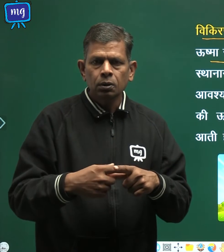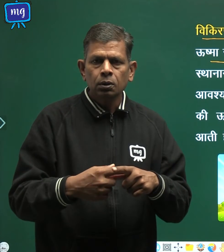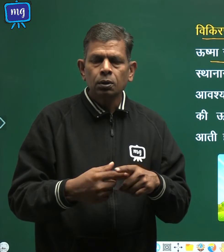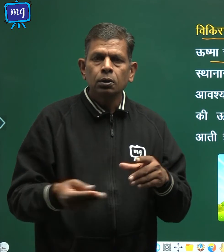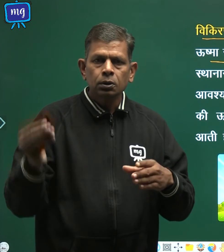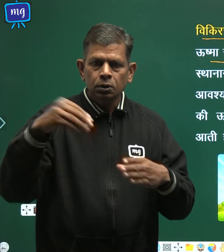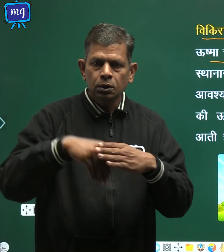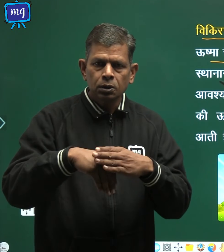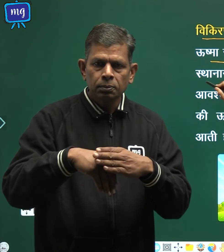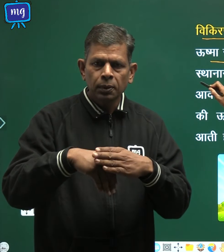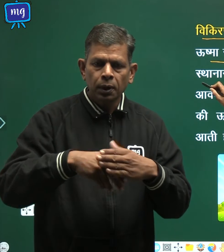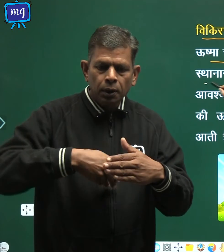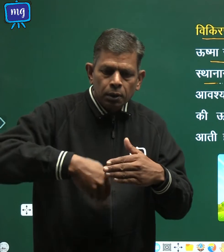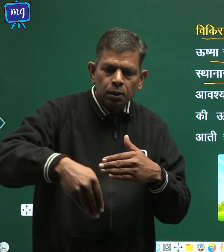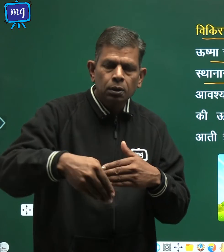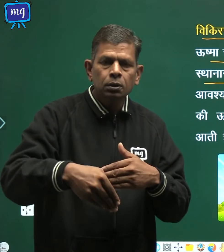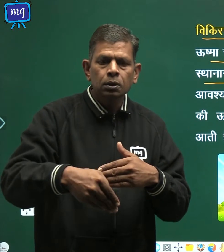जिसमें स्थानांतरण के लिए